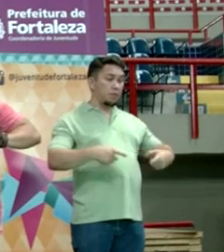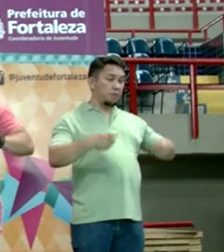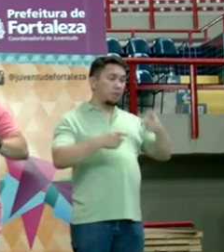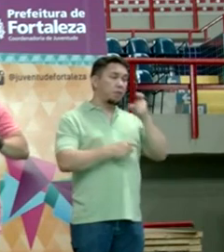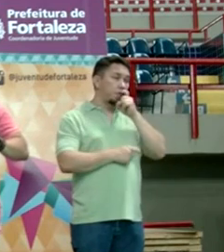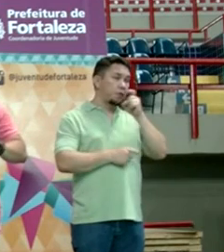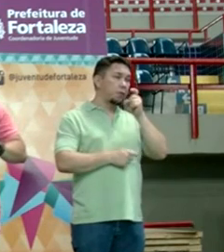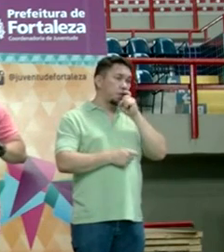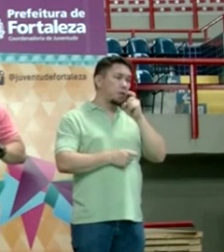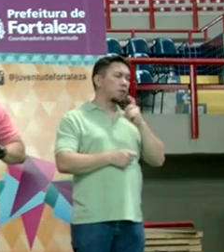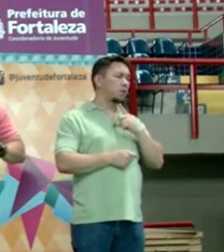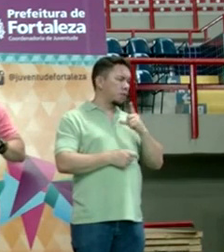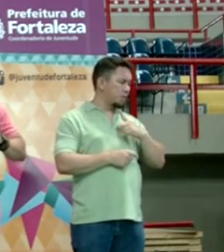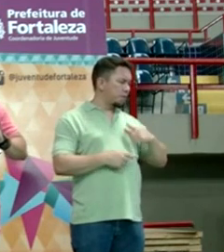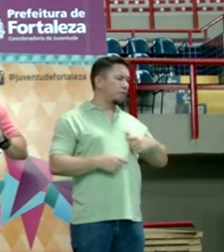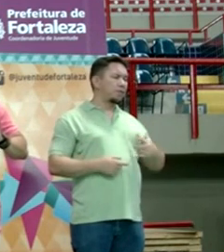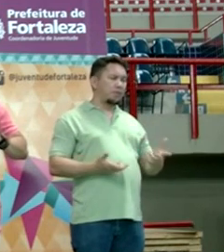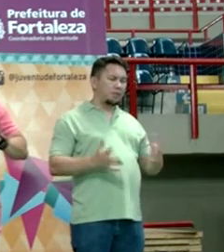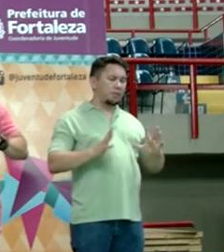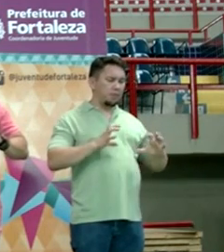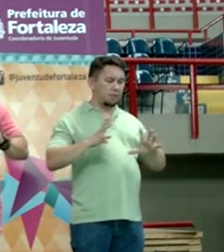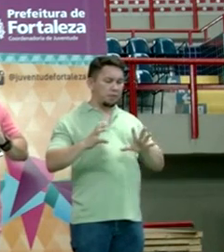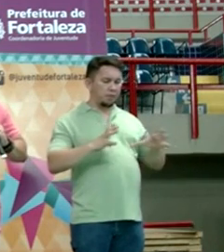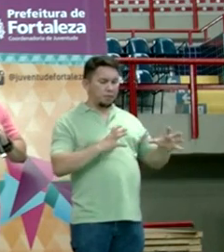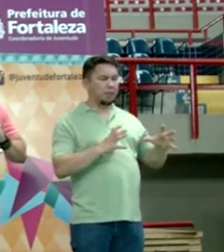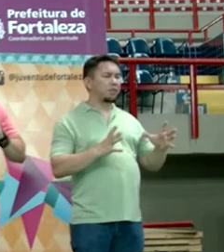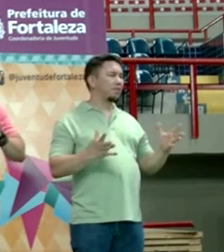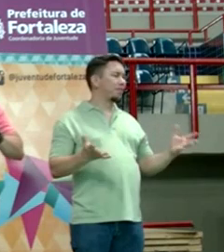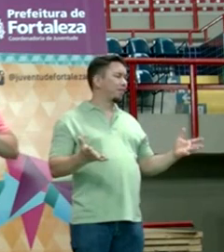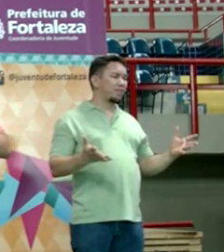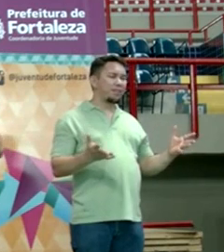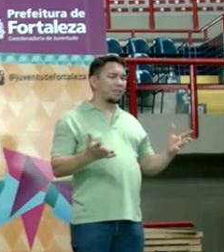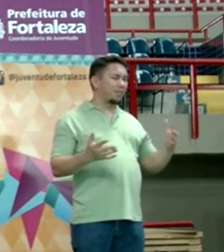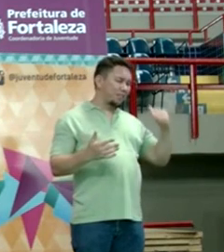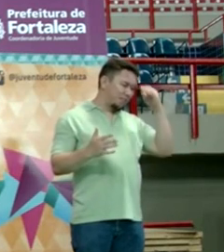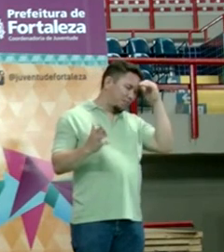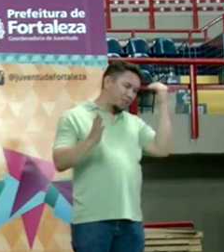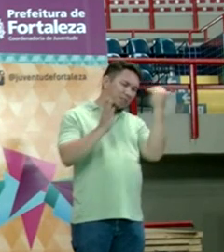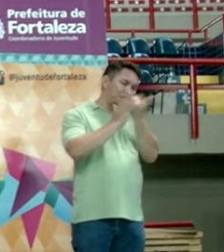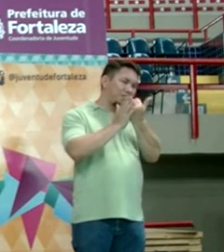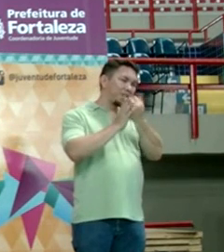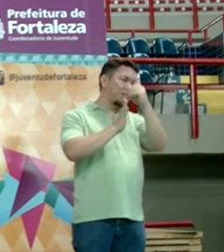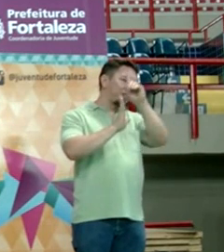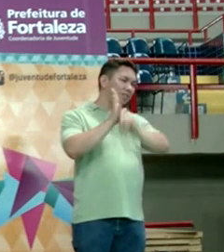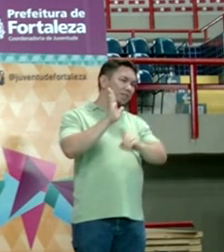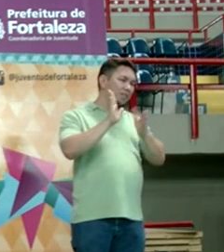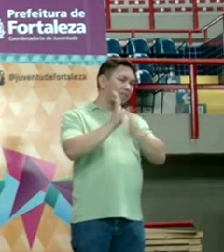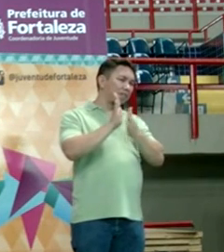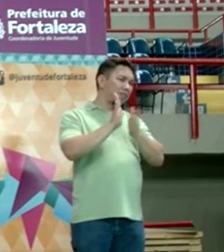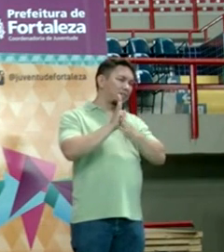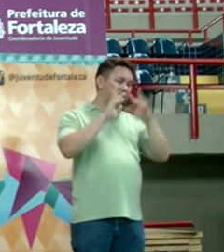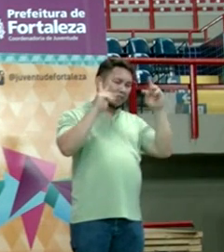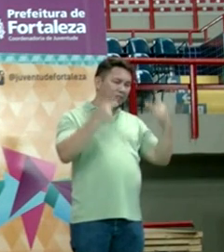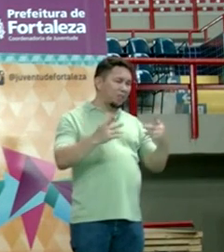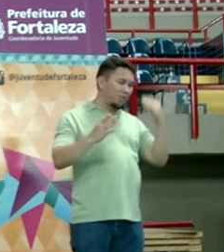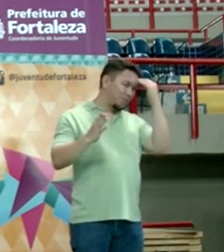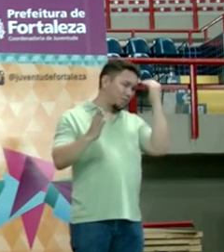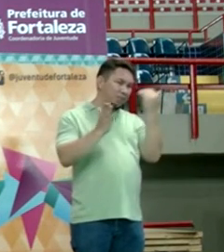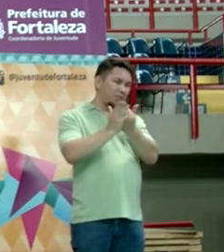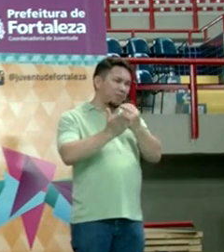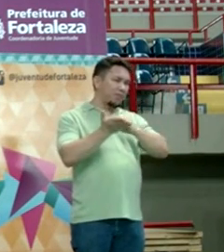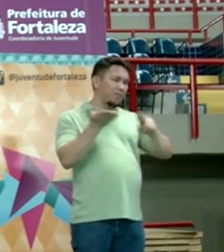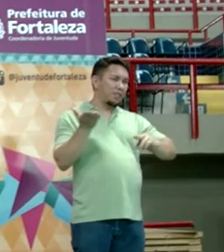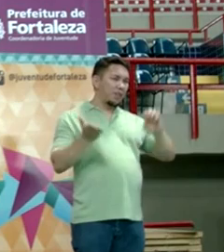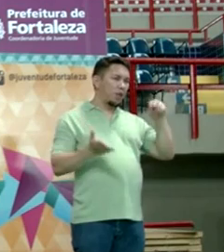cara, também foi marcada por conflitos que feriram todos os documentos assinados na Carta de Direitos Humanos da ONU,